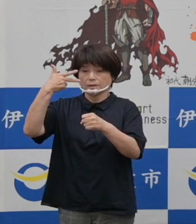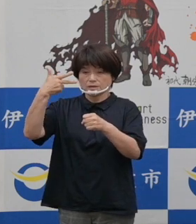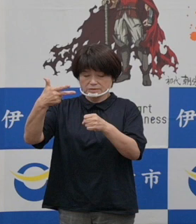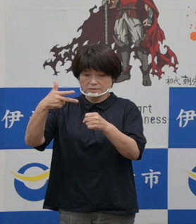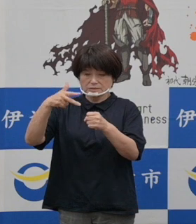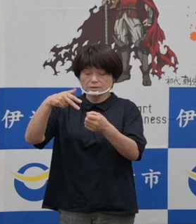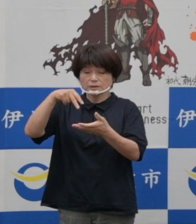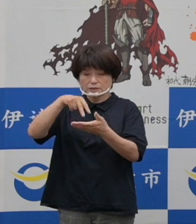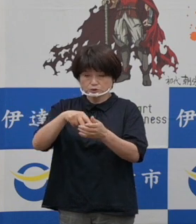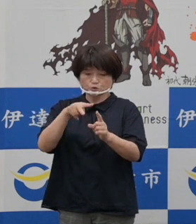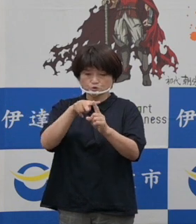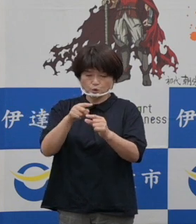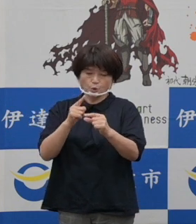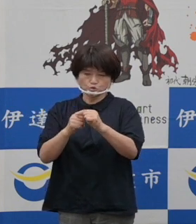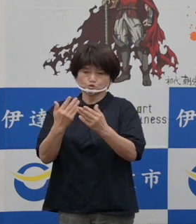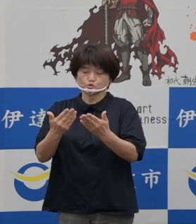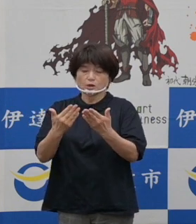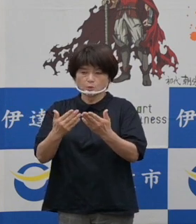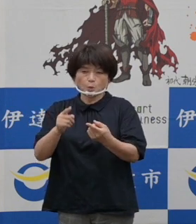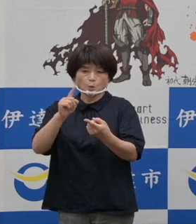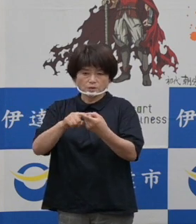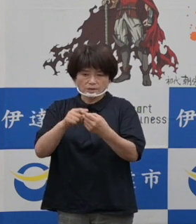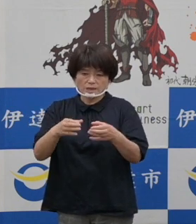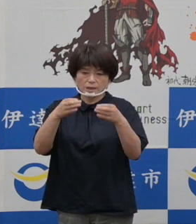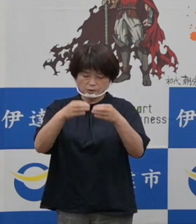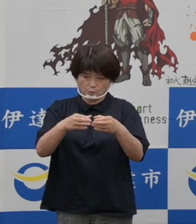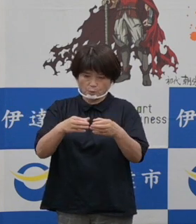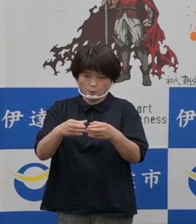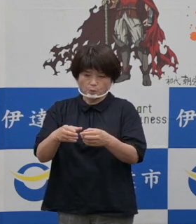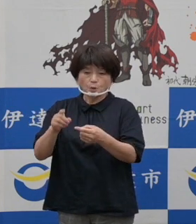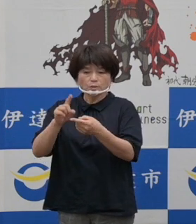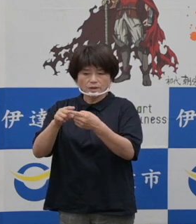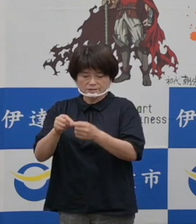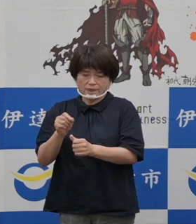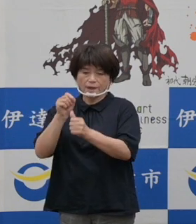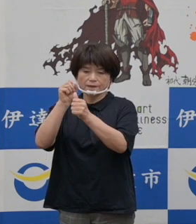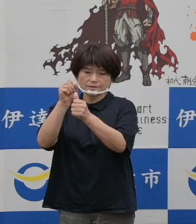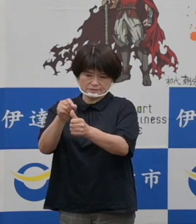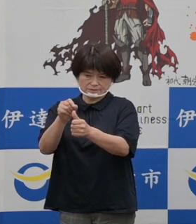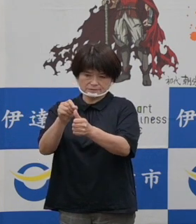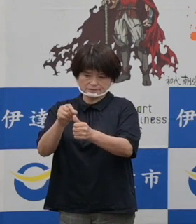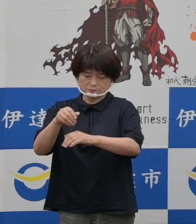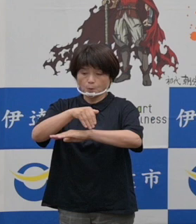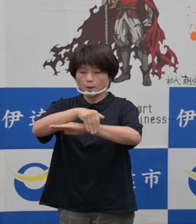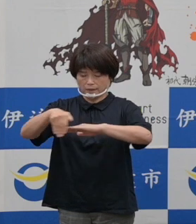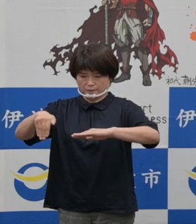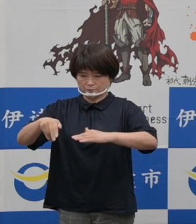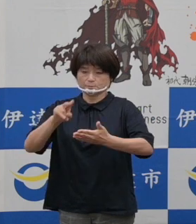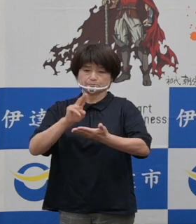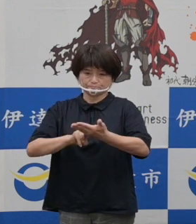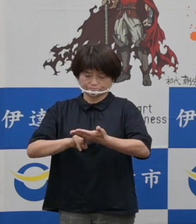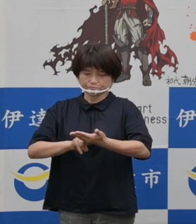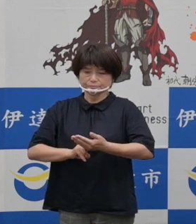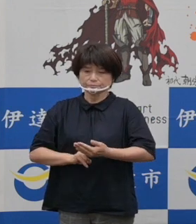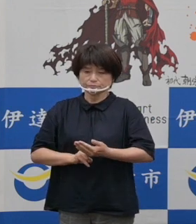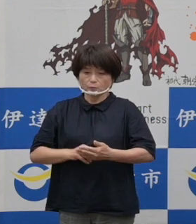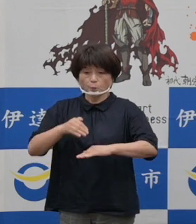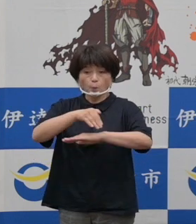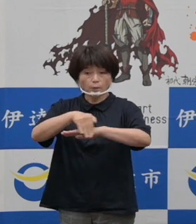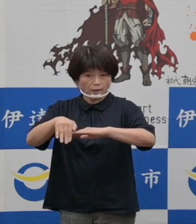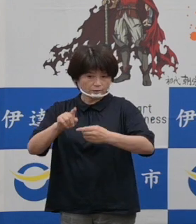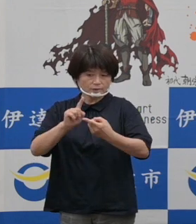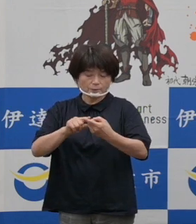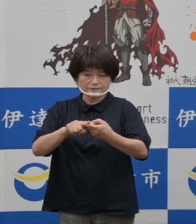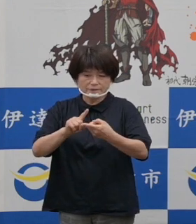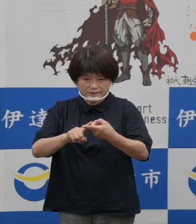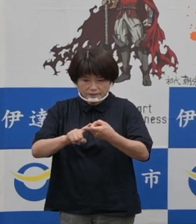小中学校適正規模適正配置計画を作成をしているところであります。この計画に基づきま